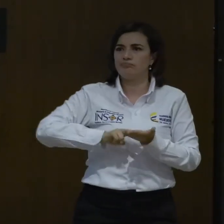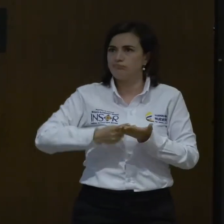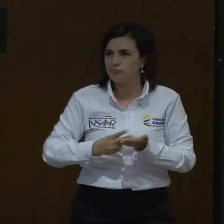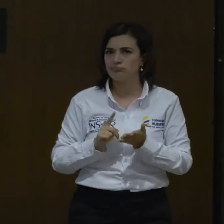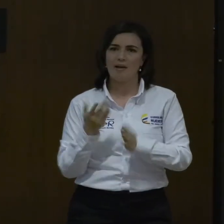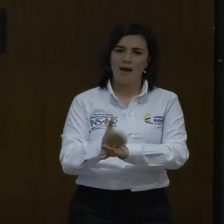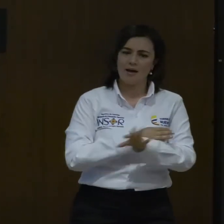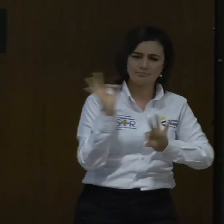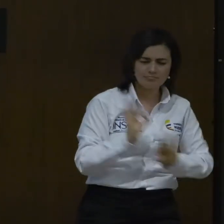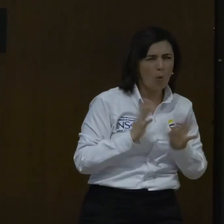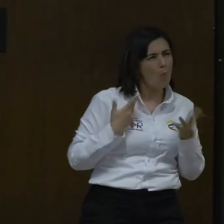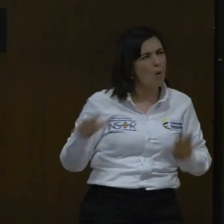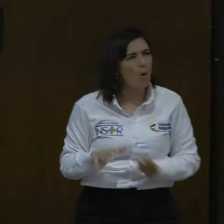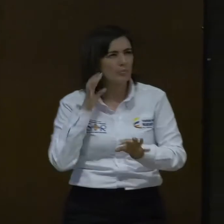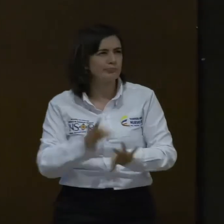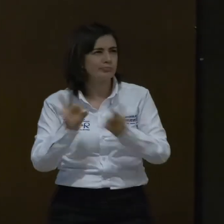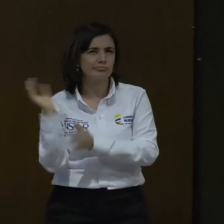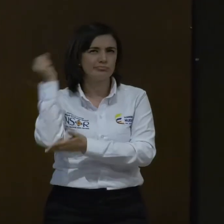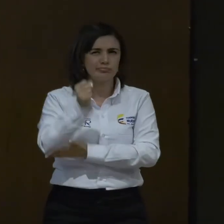en la preparación de estas actividades.